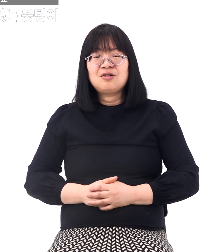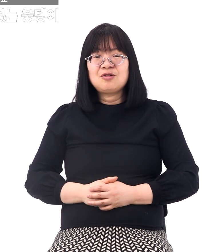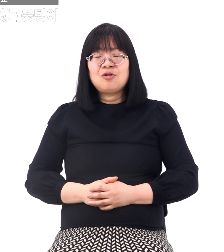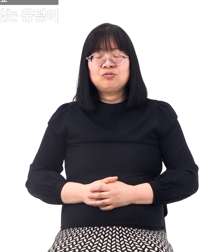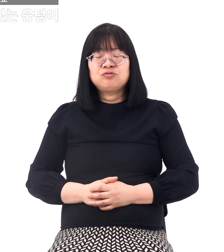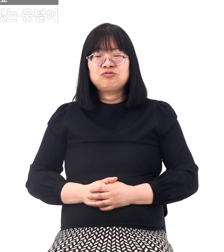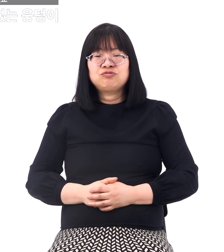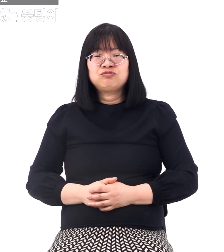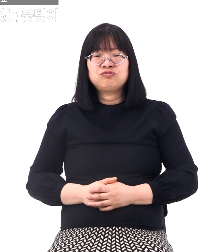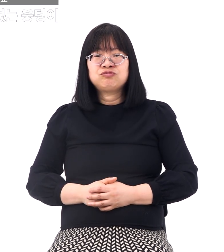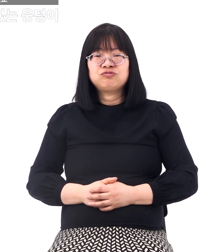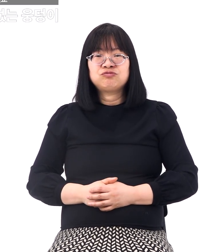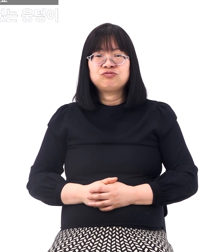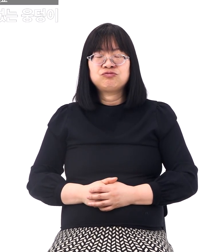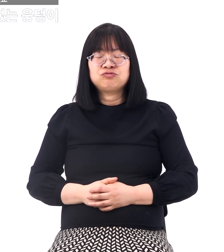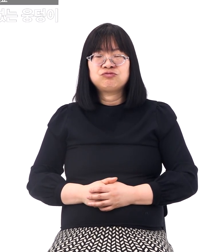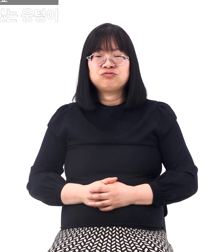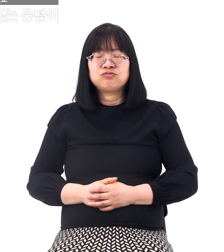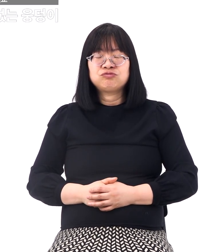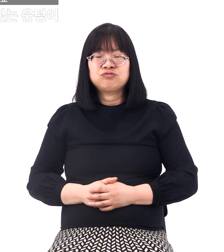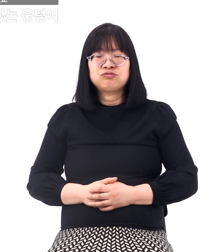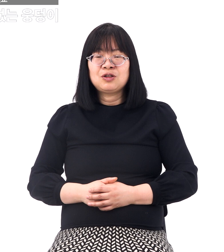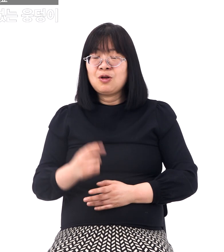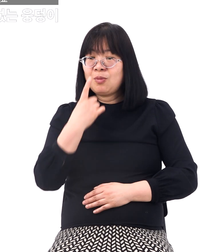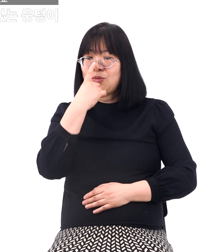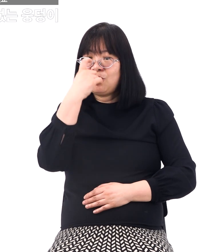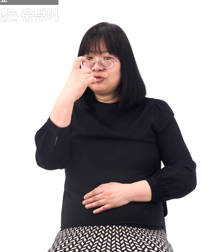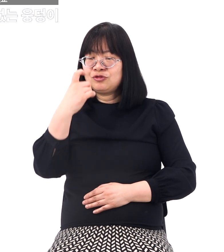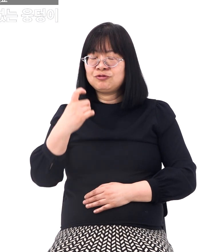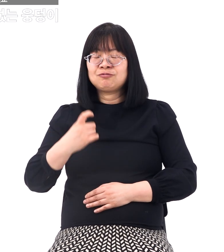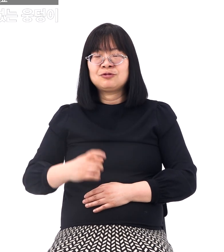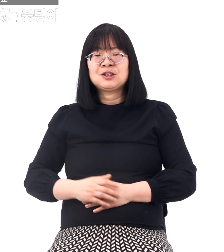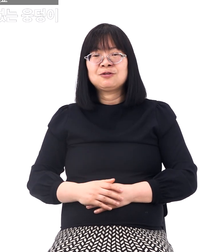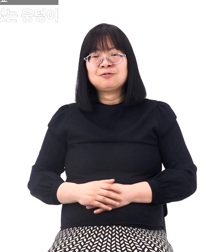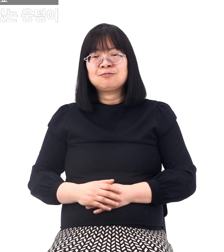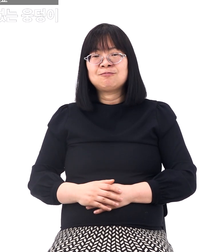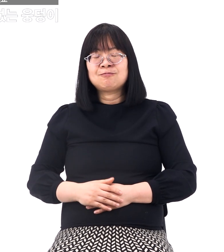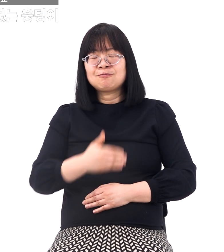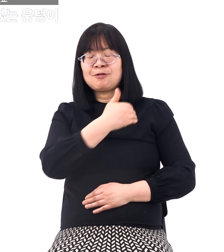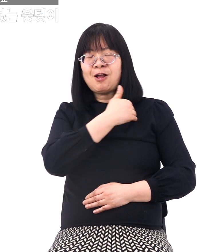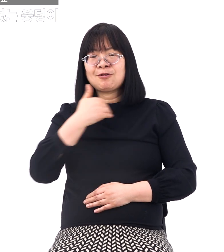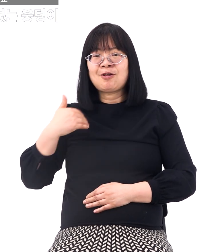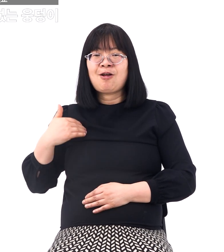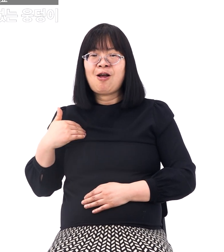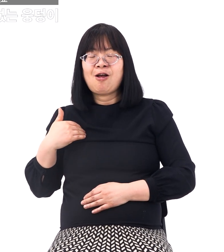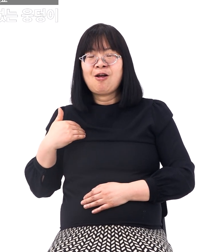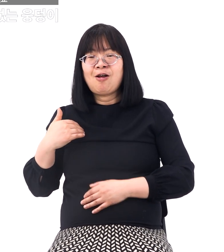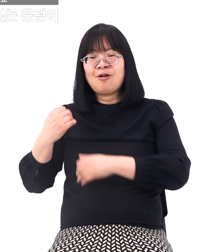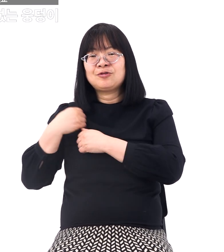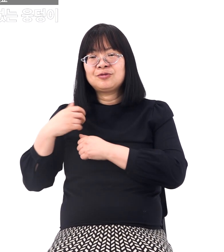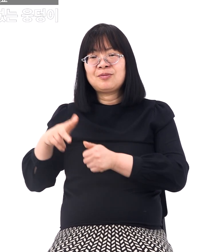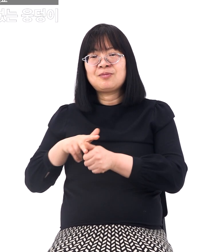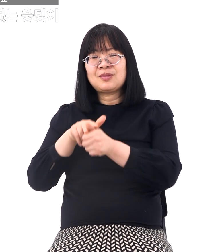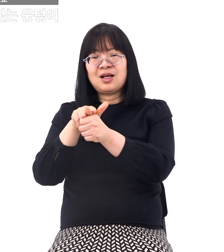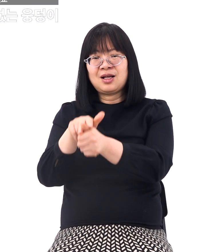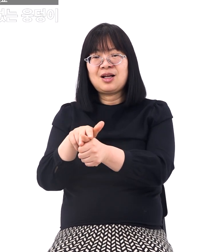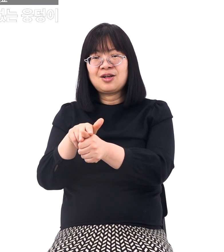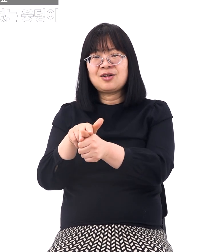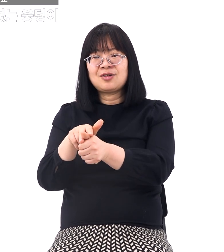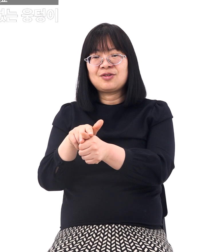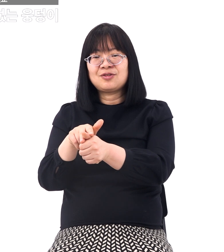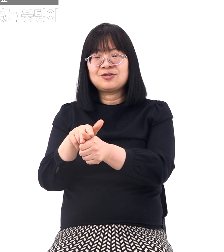위용차고 위풍당당한 군마를 타고 쫙 호위병들을 거느리고